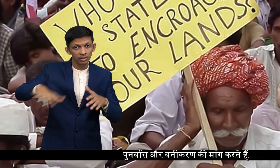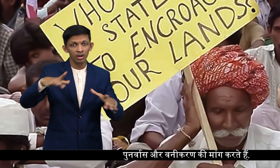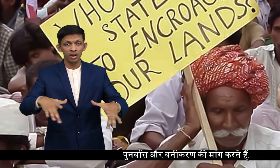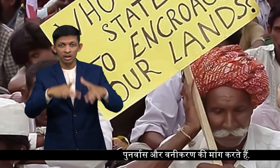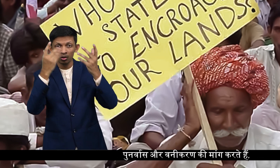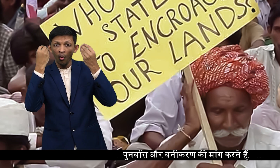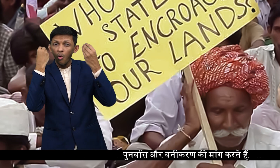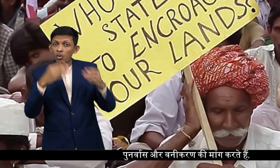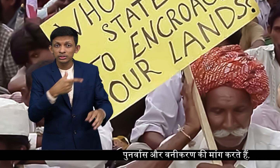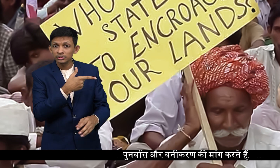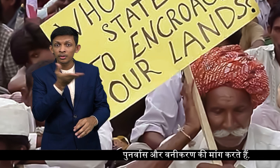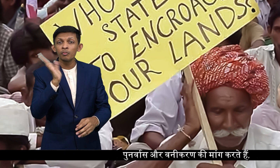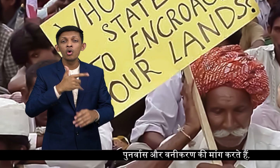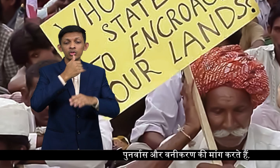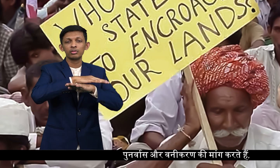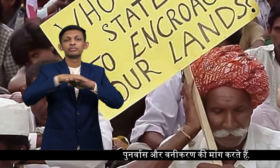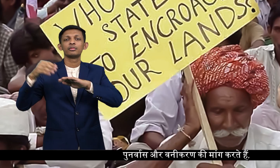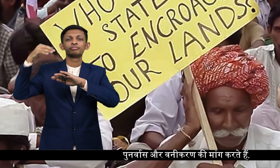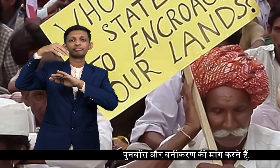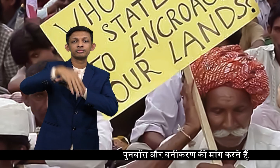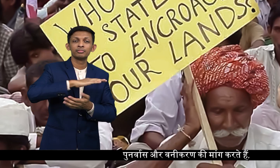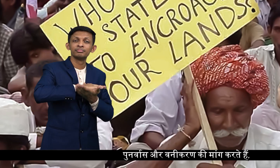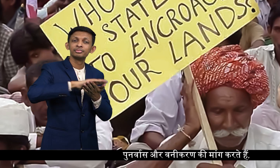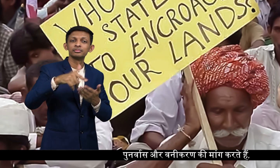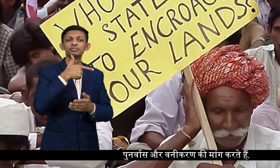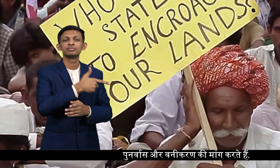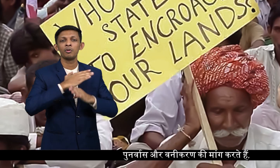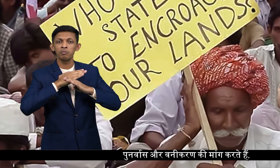पुनर्वास और वनीकरण की मांग करते हैं,